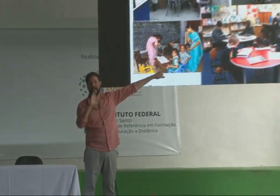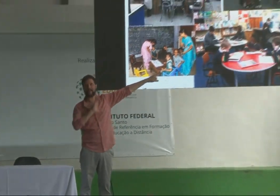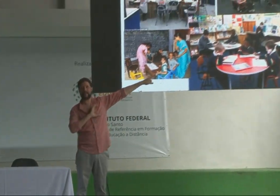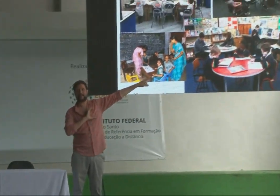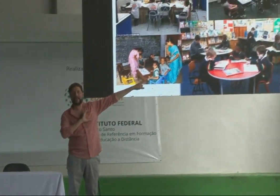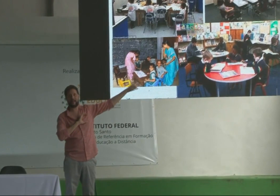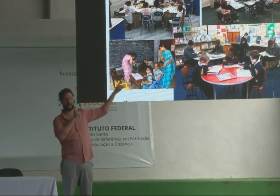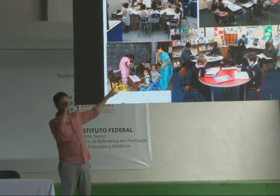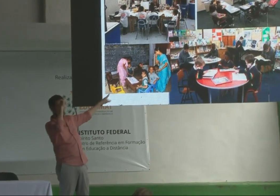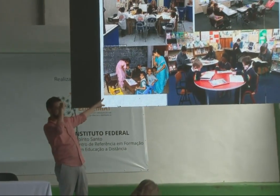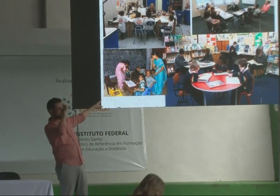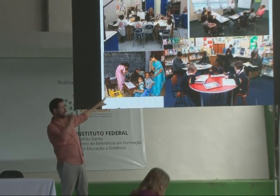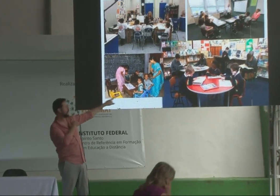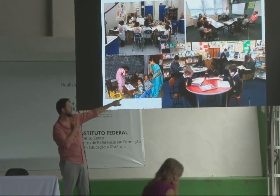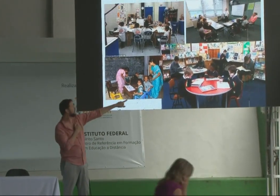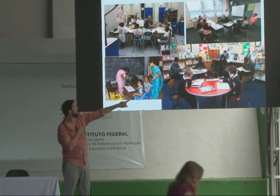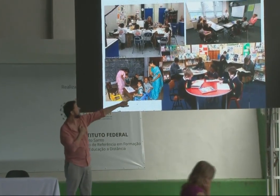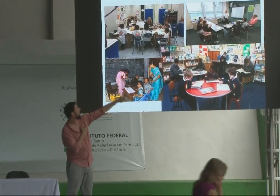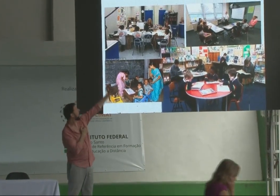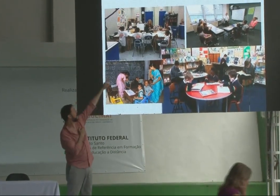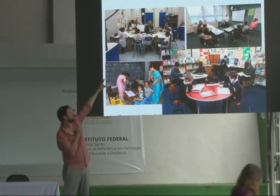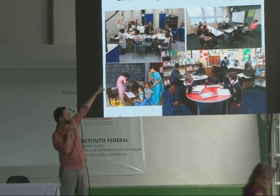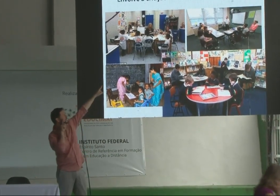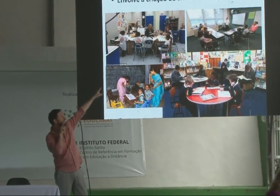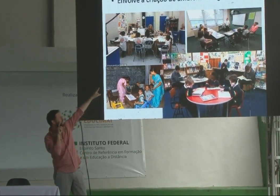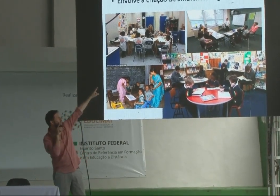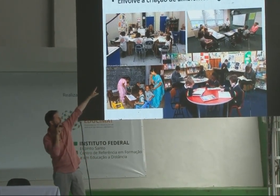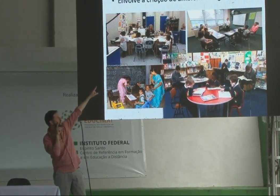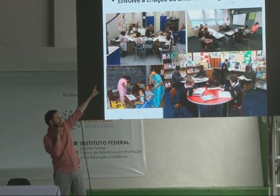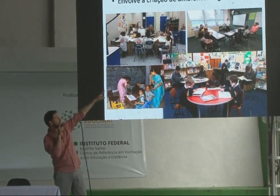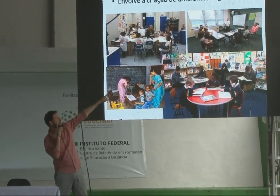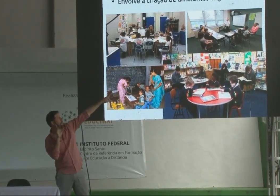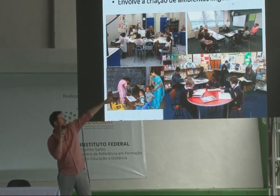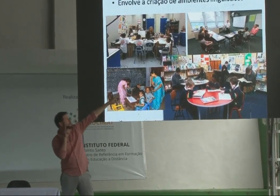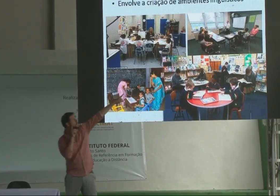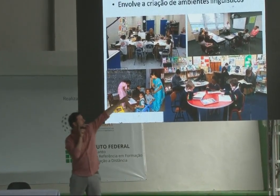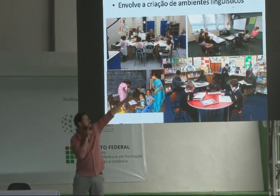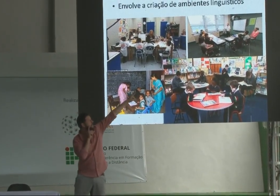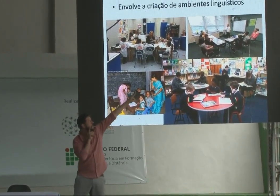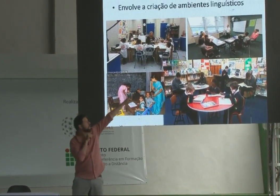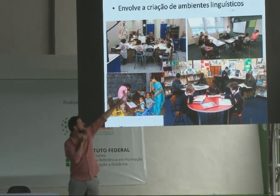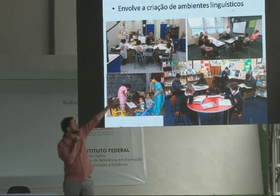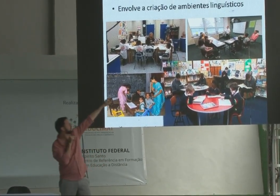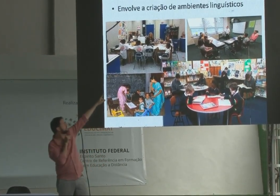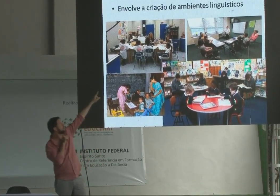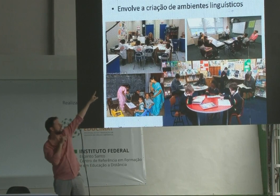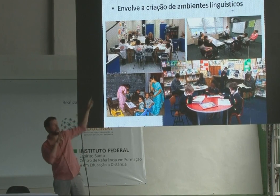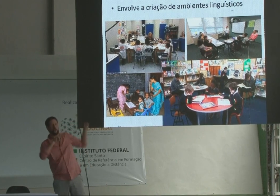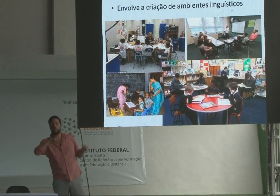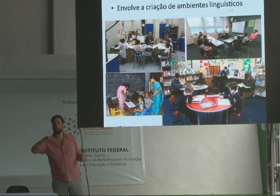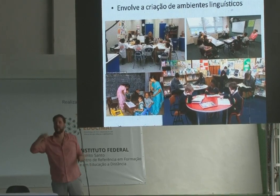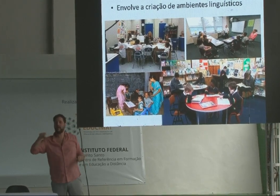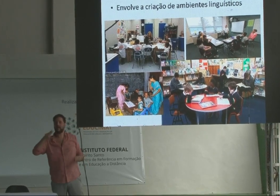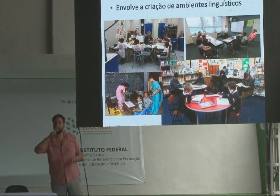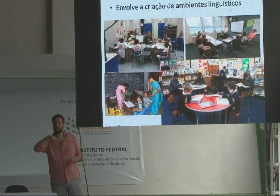Então, por exemplo, eu tenho aqui uma formação na Índia, tem no Canadá, logo à minha direita, lá no campo superior dos Estados Unidos,